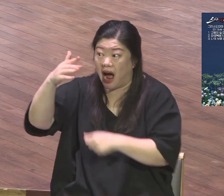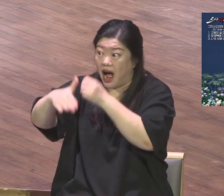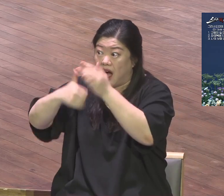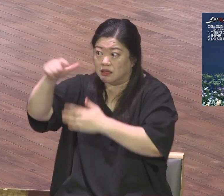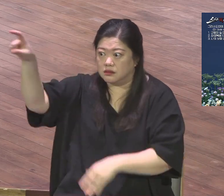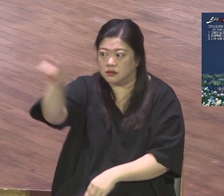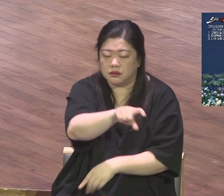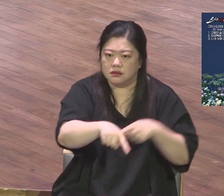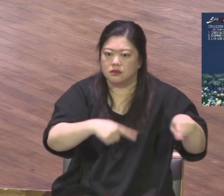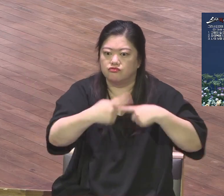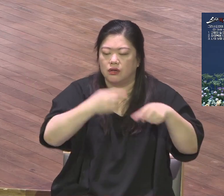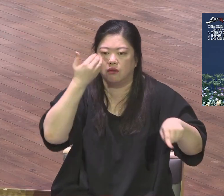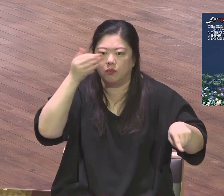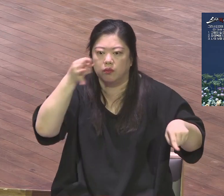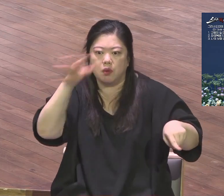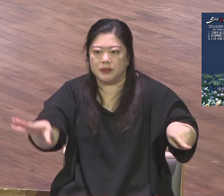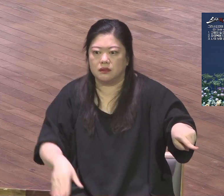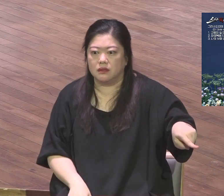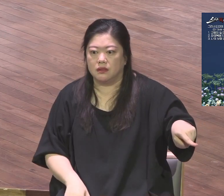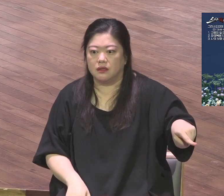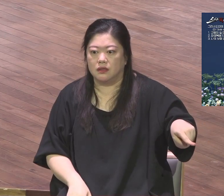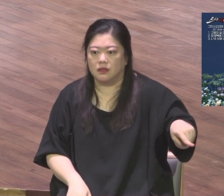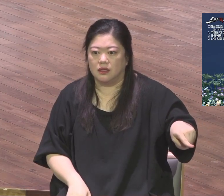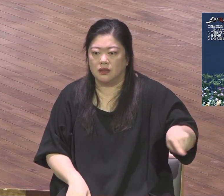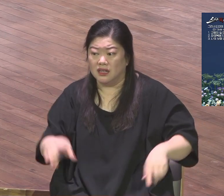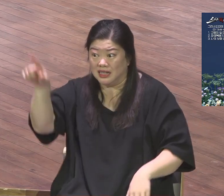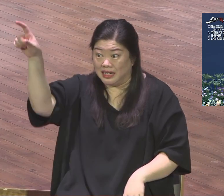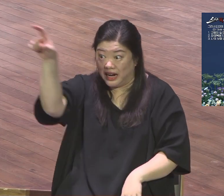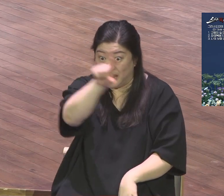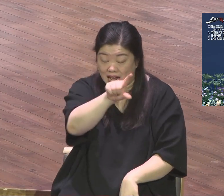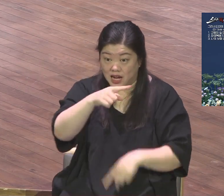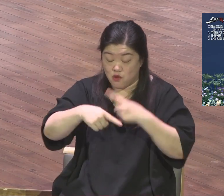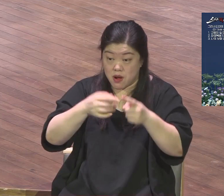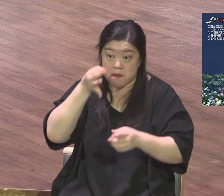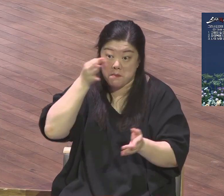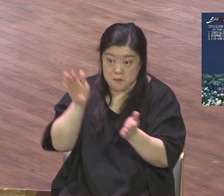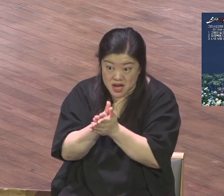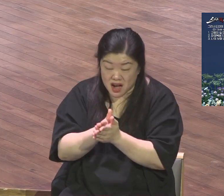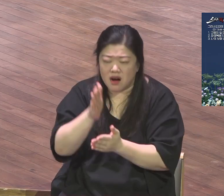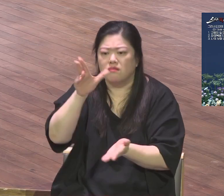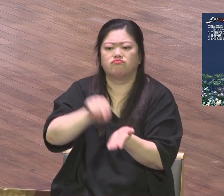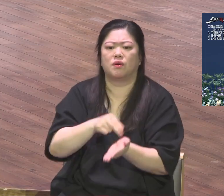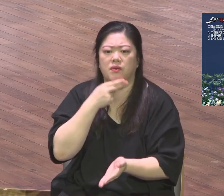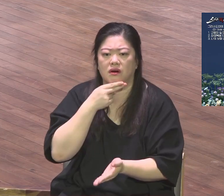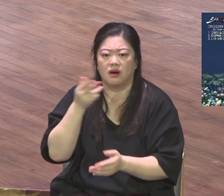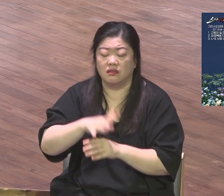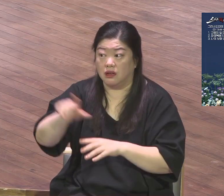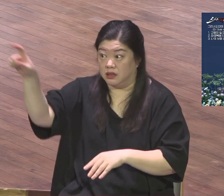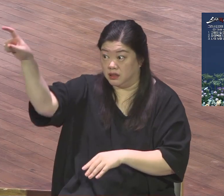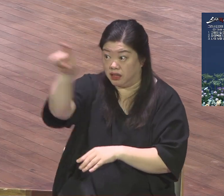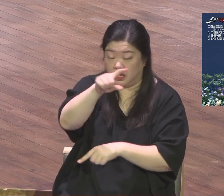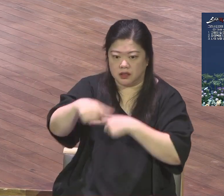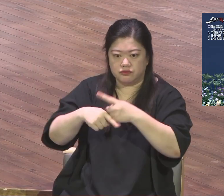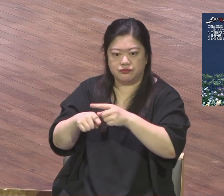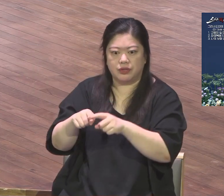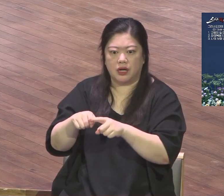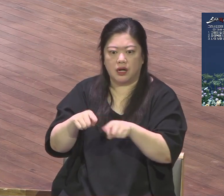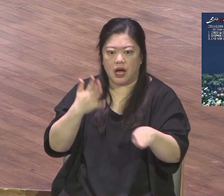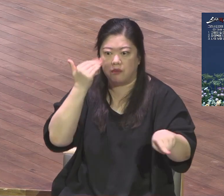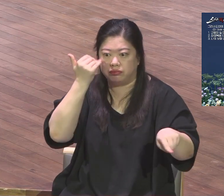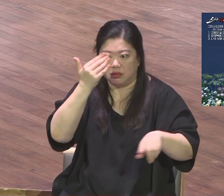여러분 오늘 예수님도 사도 바울도 그 당시 주류